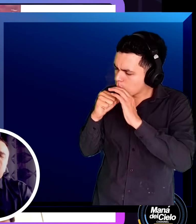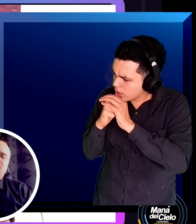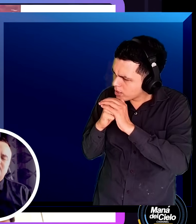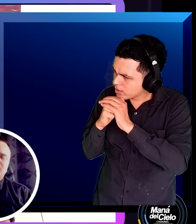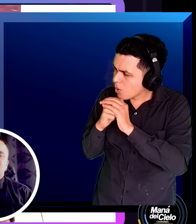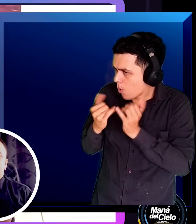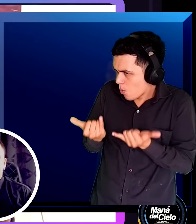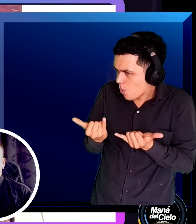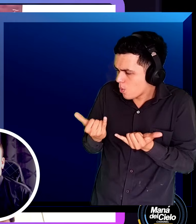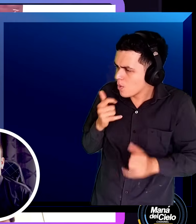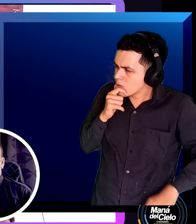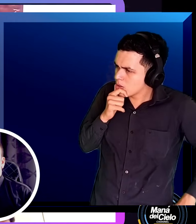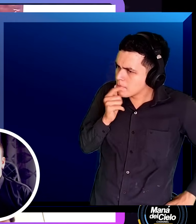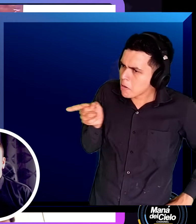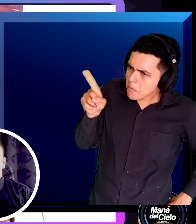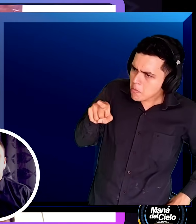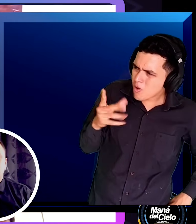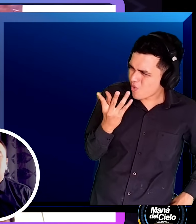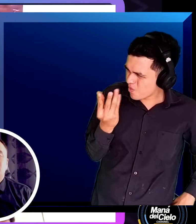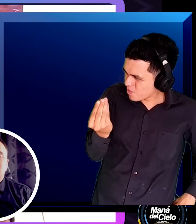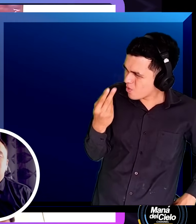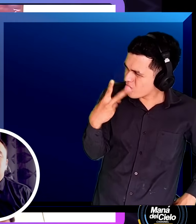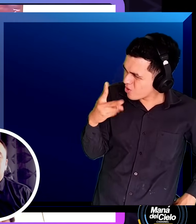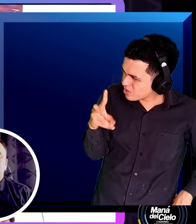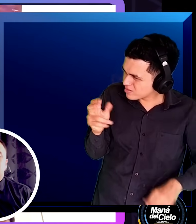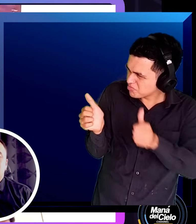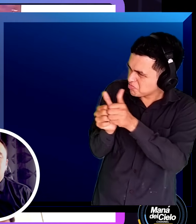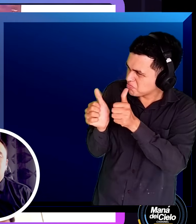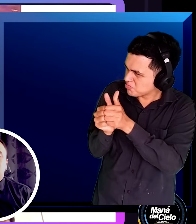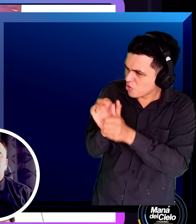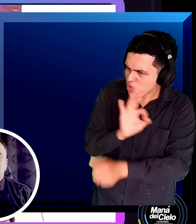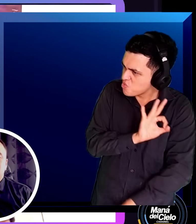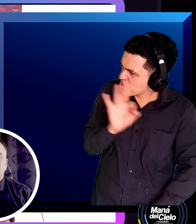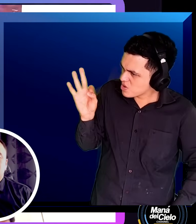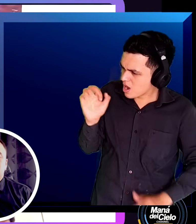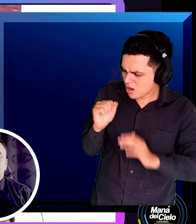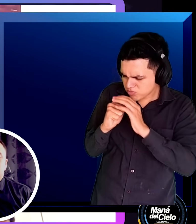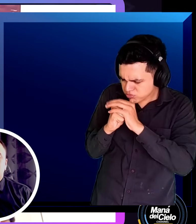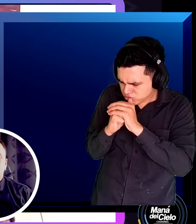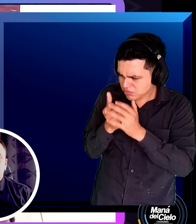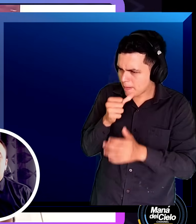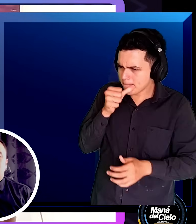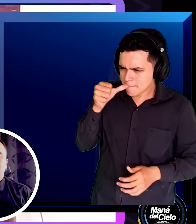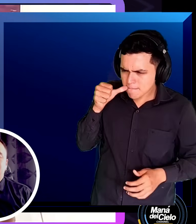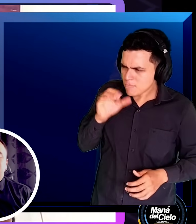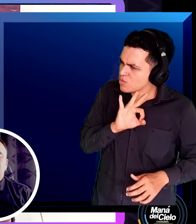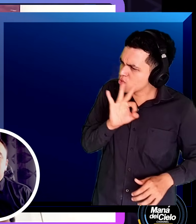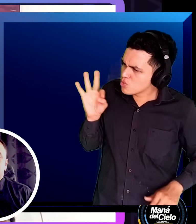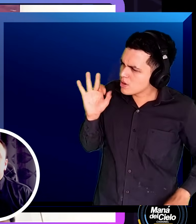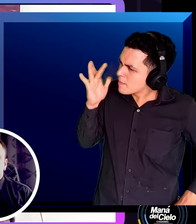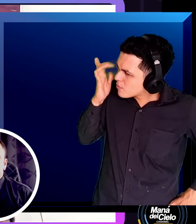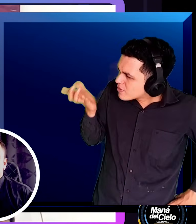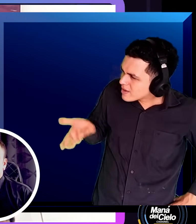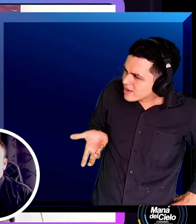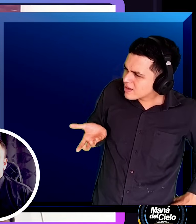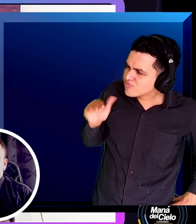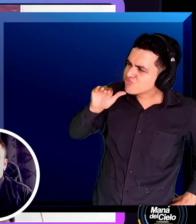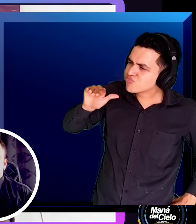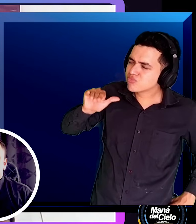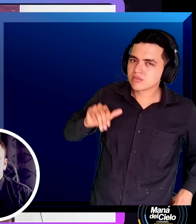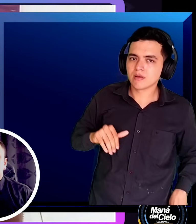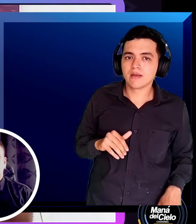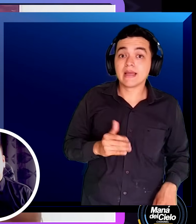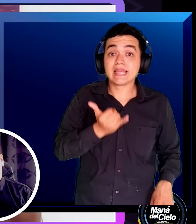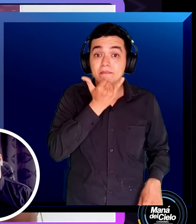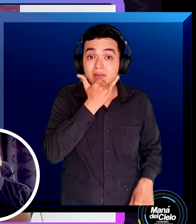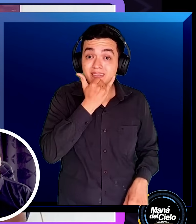Véanlos, nosotros aquí ayunando y ellos están comiendo. Están comiendo